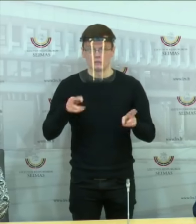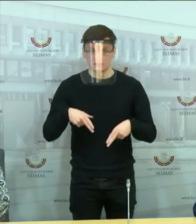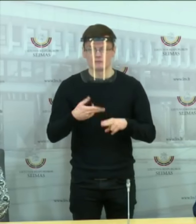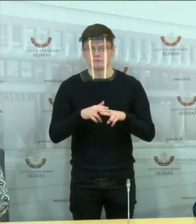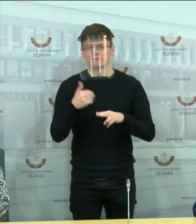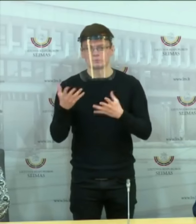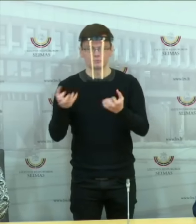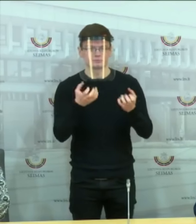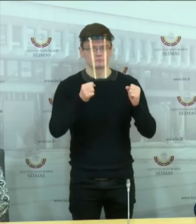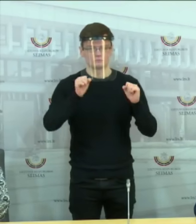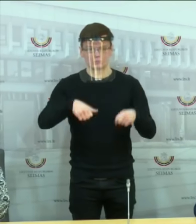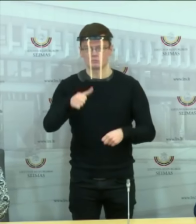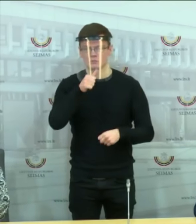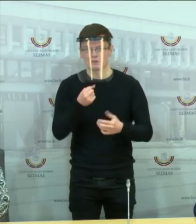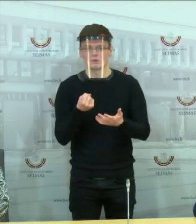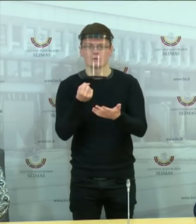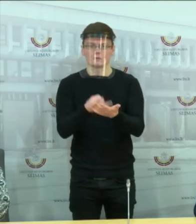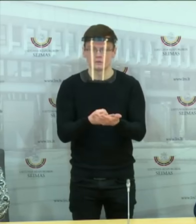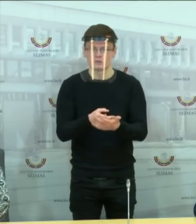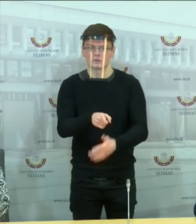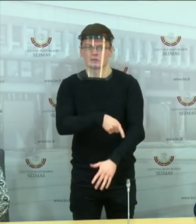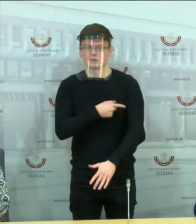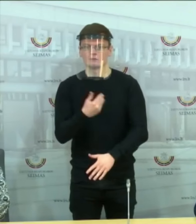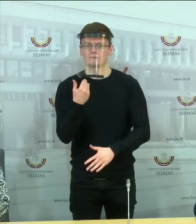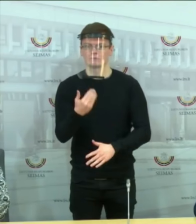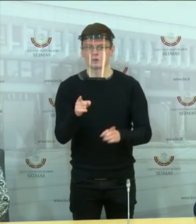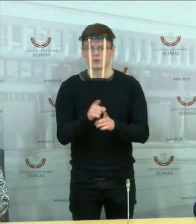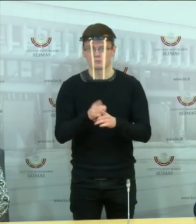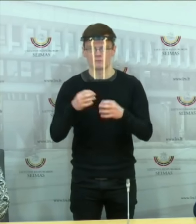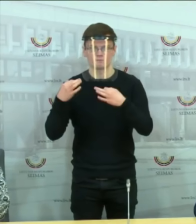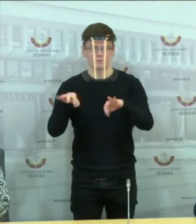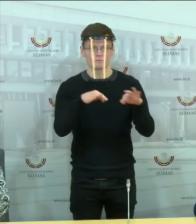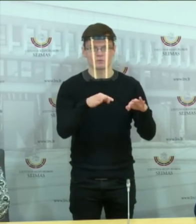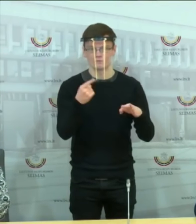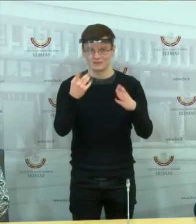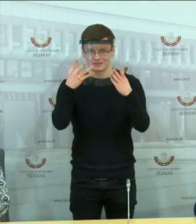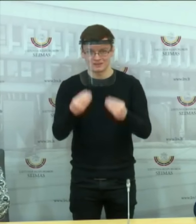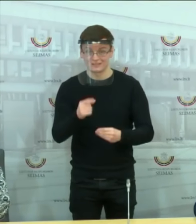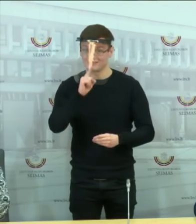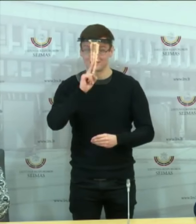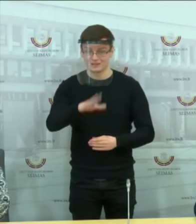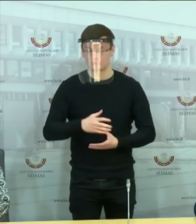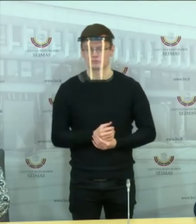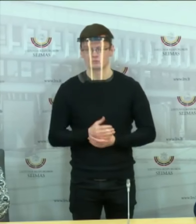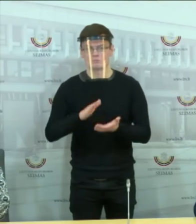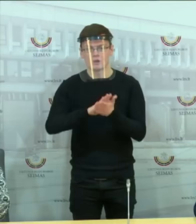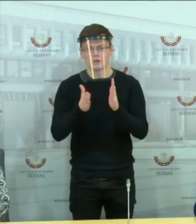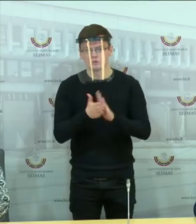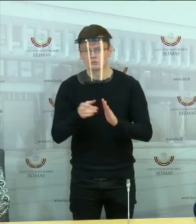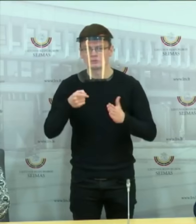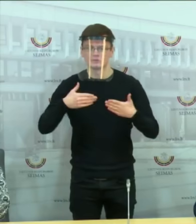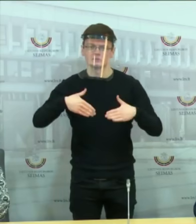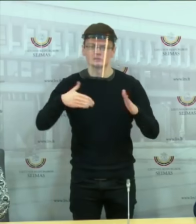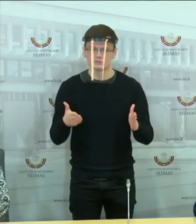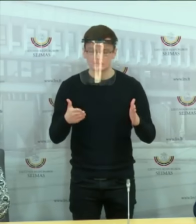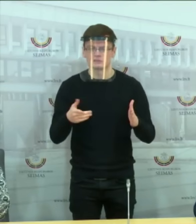užsiguldys ilgesnį laiką gulinčius pacientus, jųgi niekas neišrašys per dieną. Tai vat ruošiasi sistema, jinai yra tam tikrą